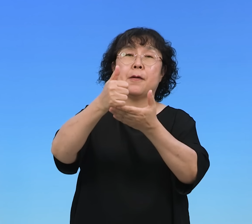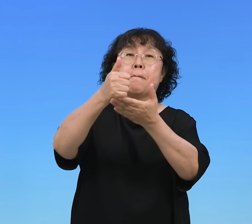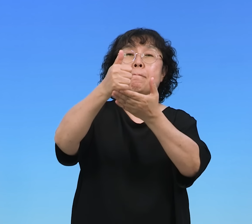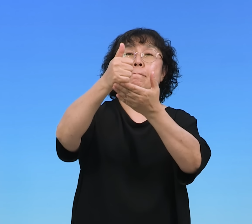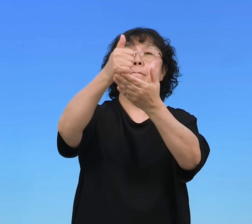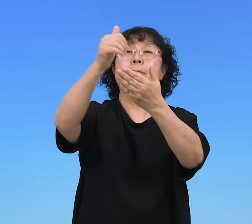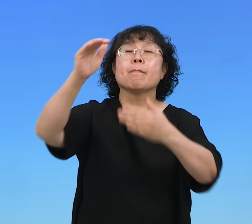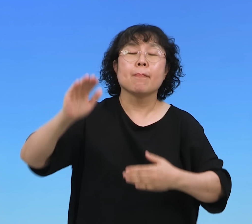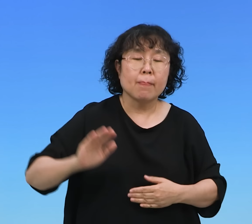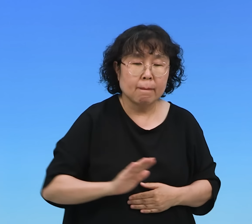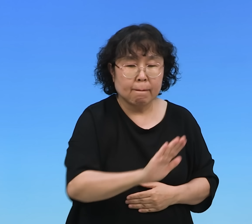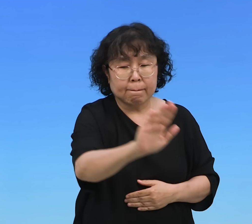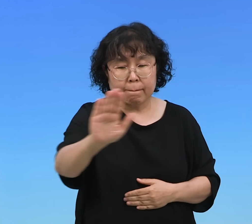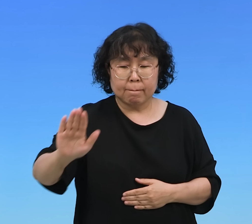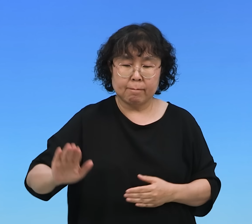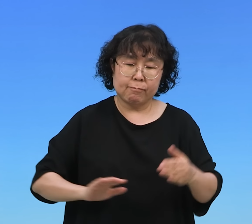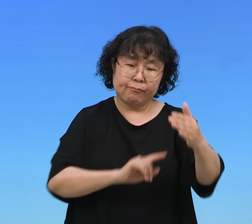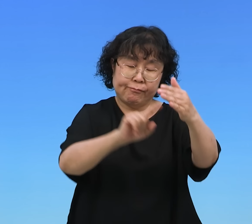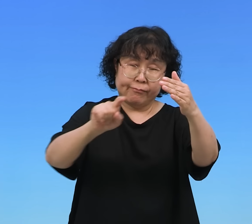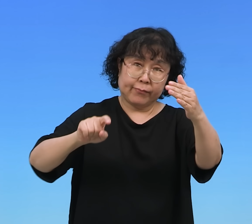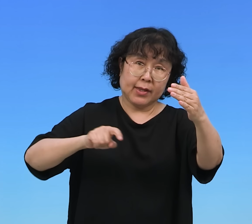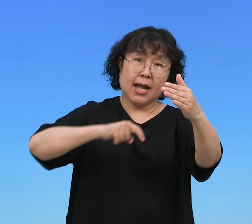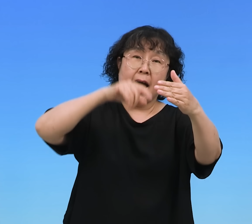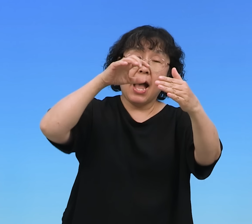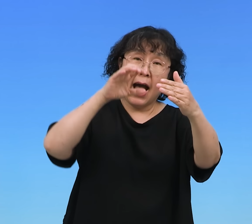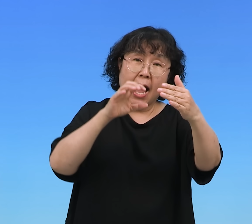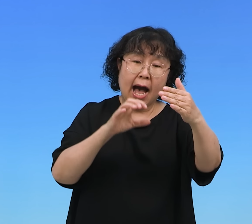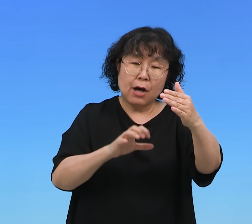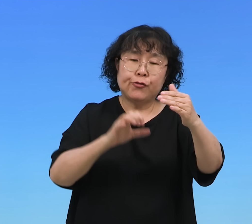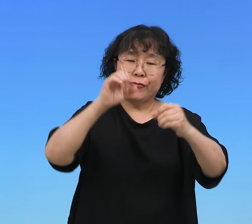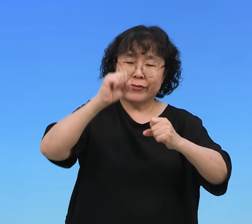우리 가운데 역사하신